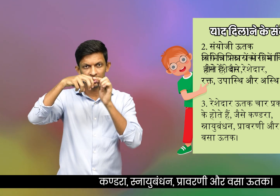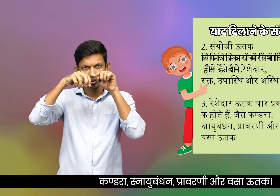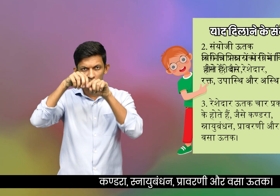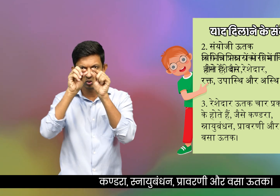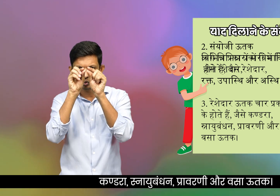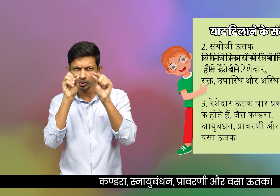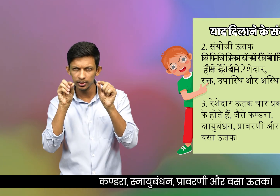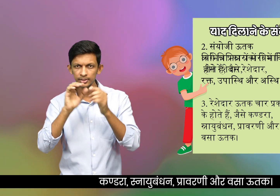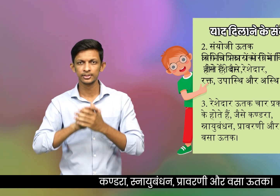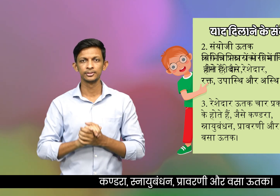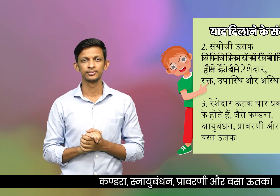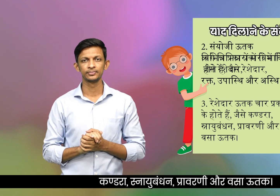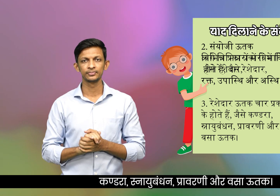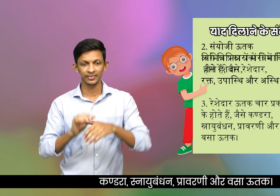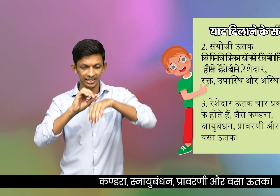बंधन,